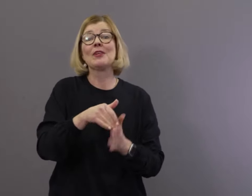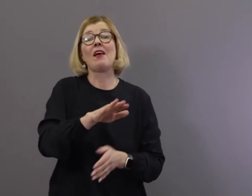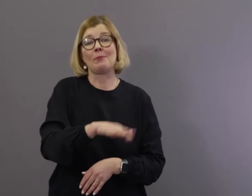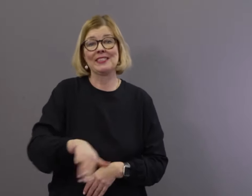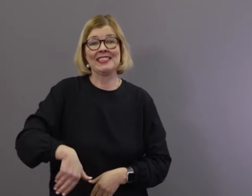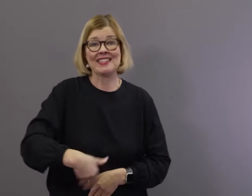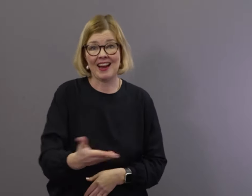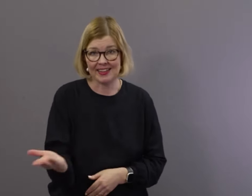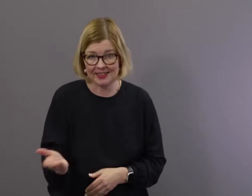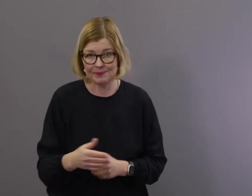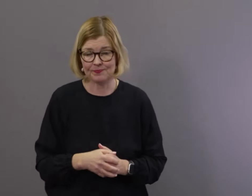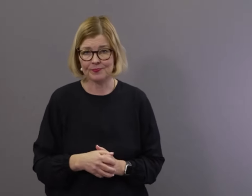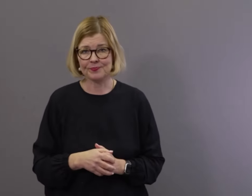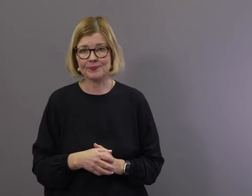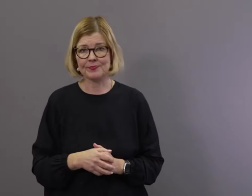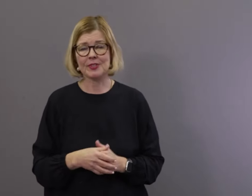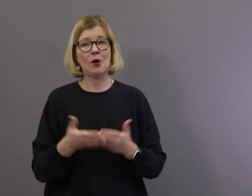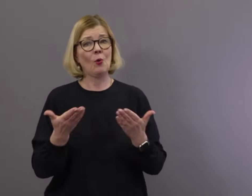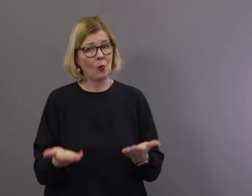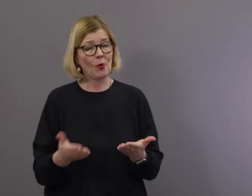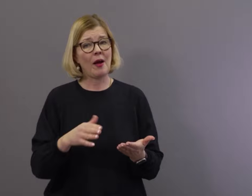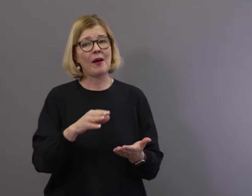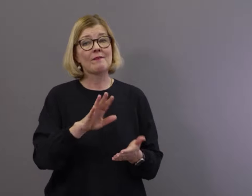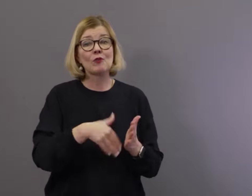yhteistuotantoa. Hyvin laadukasta ohjelmaa lapsille.